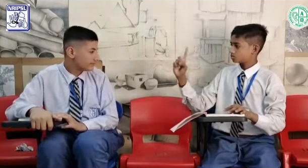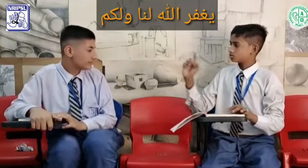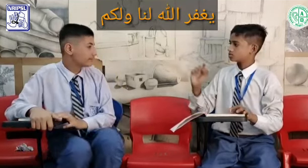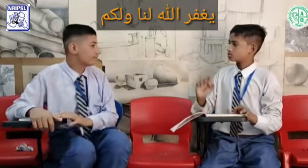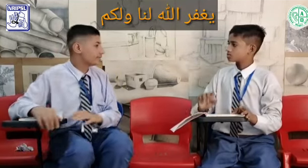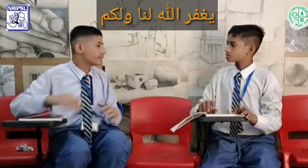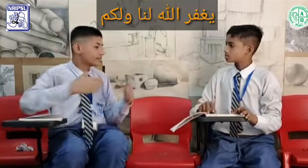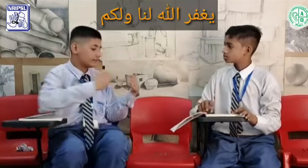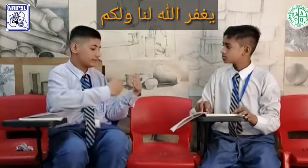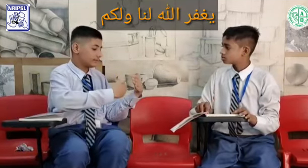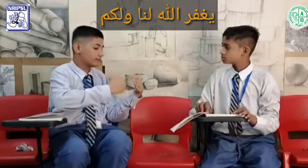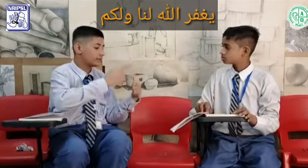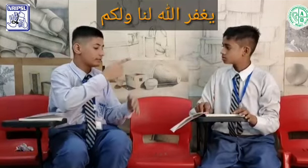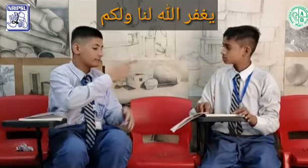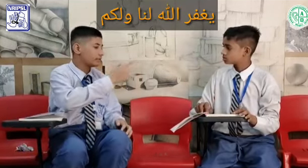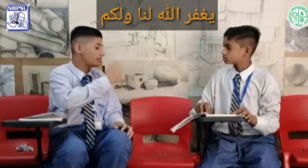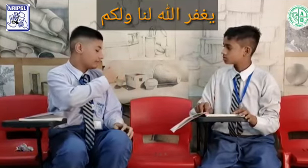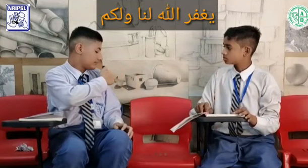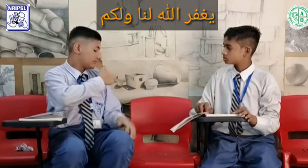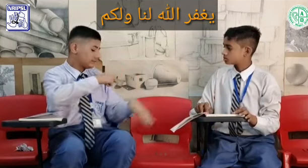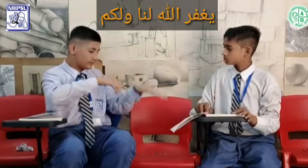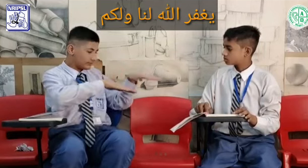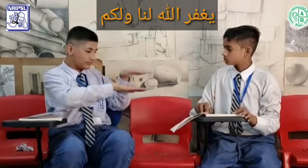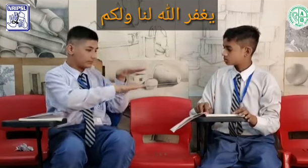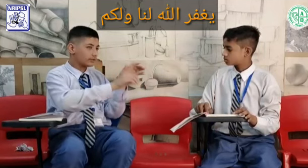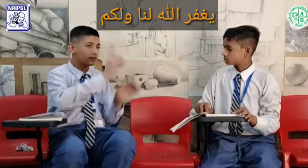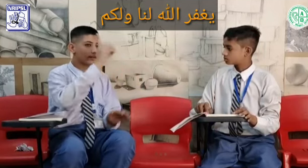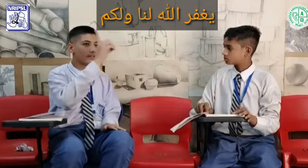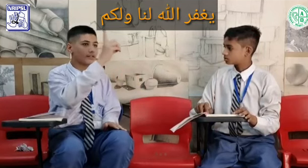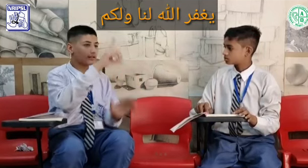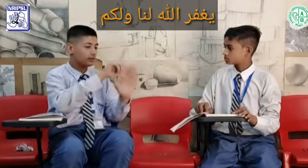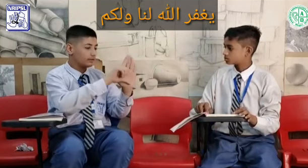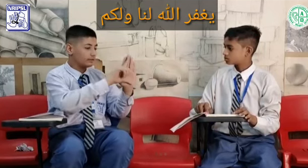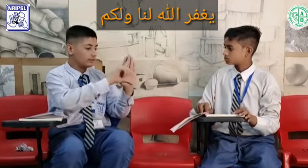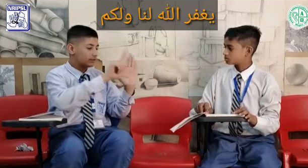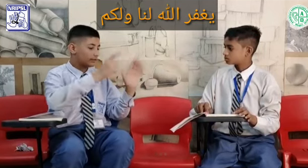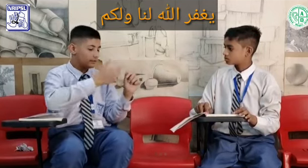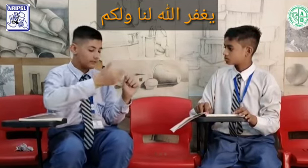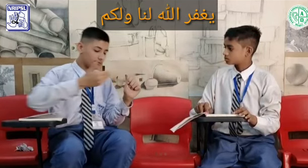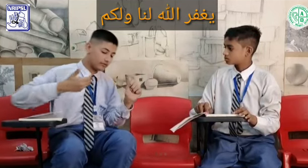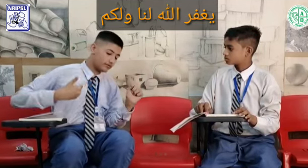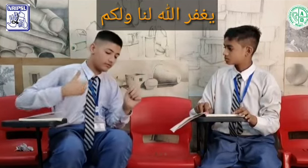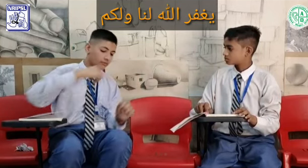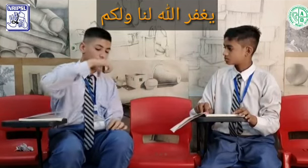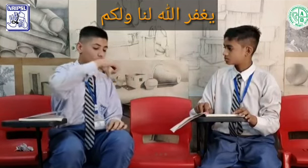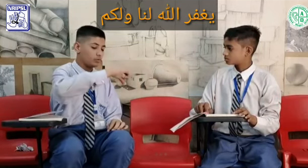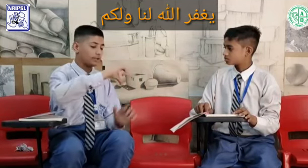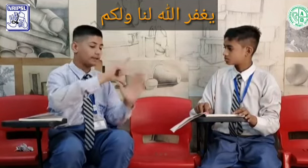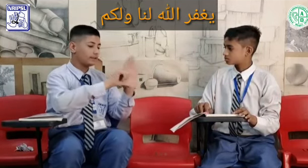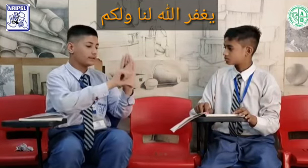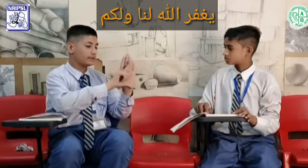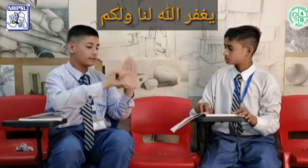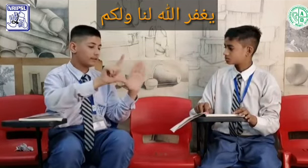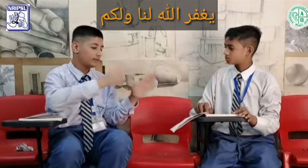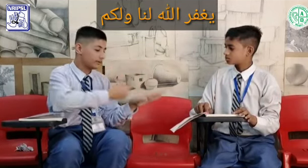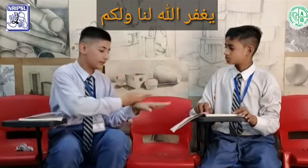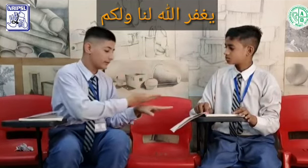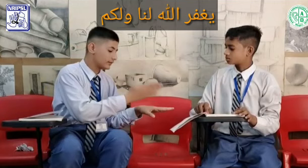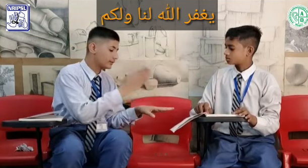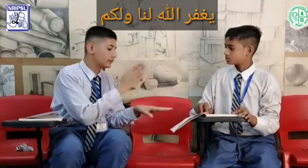yarhamukallah, yaghfirullahu lana walakum.